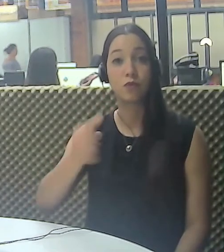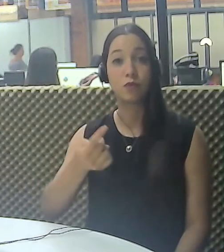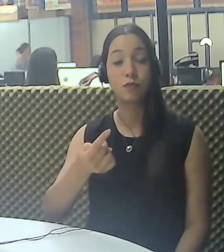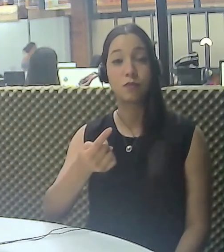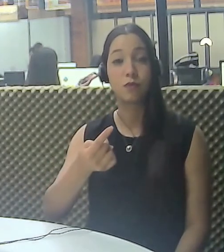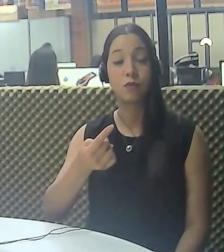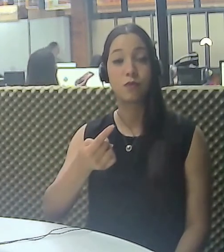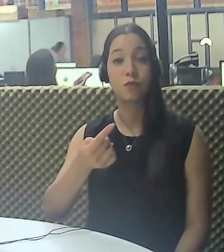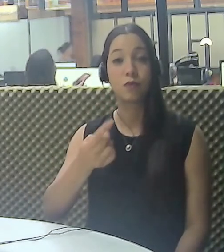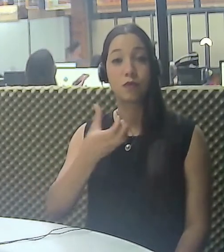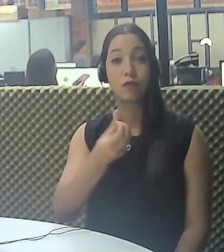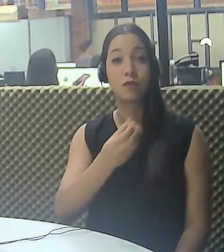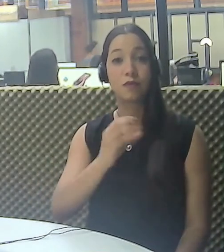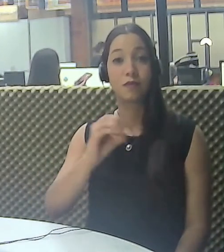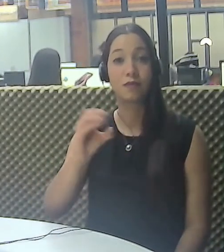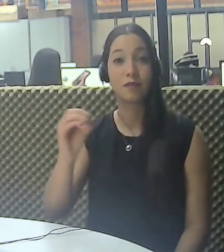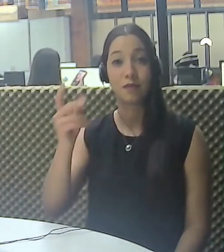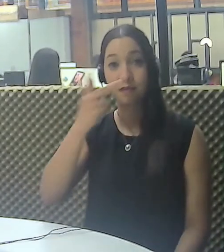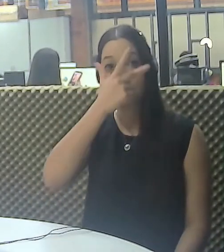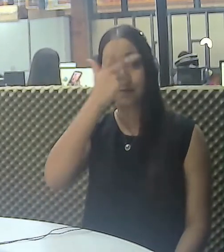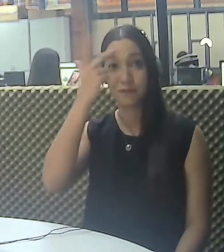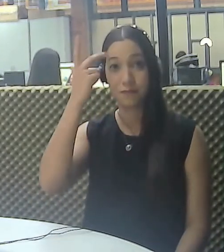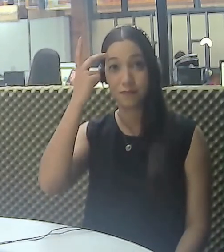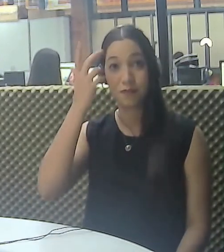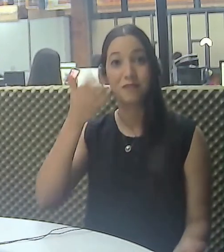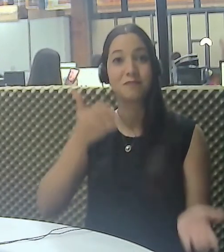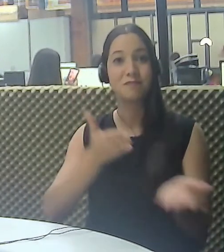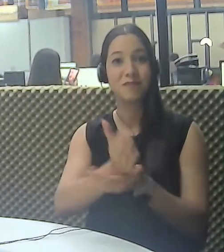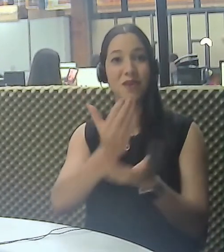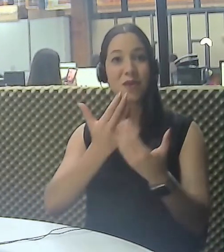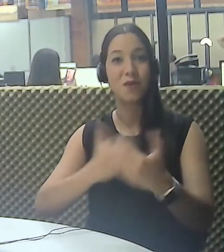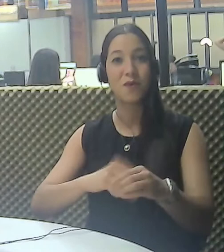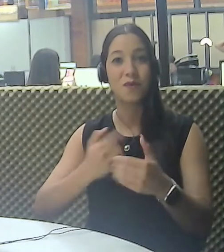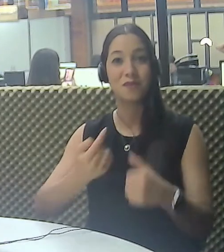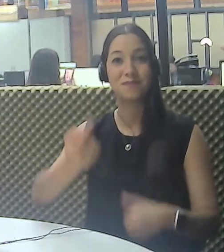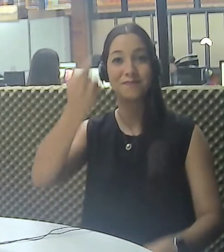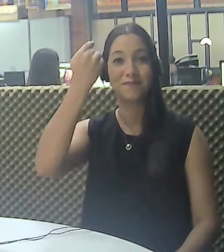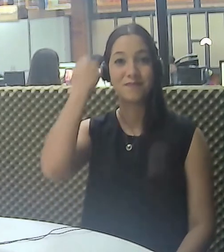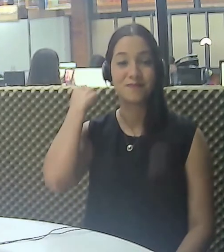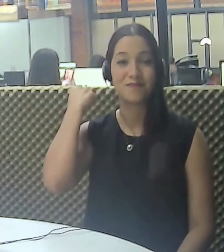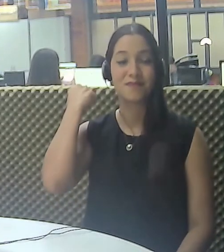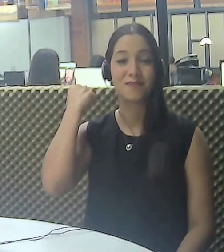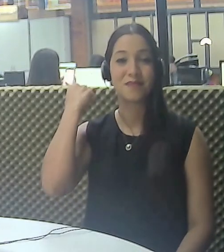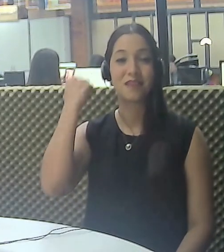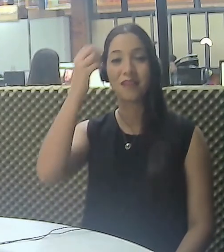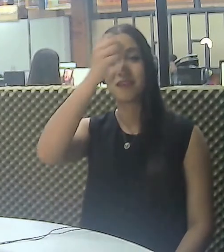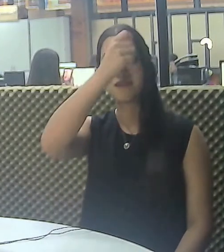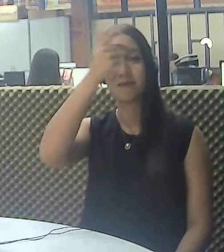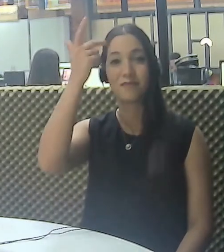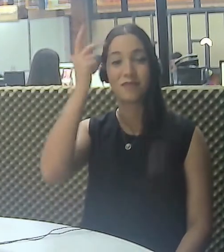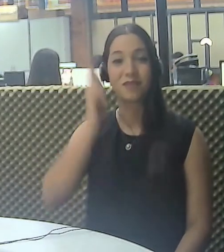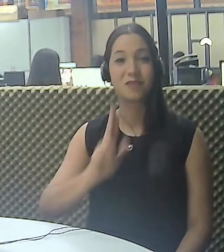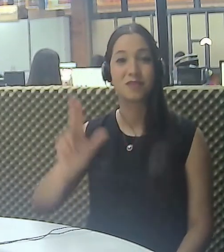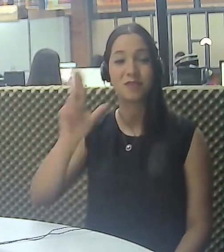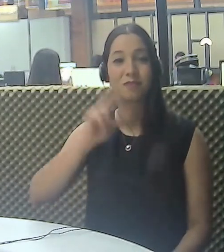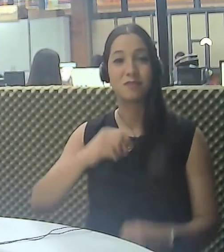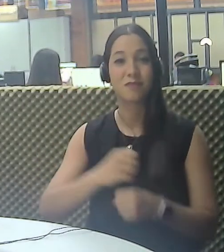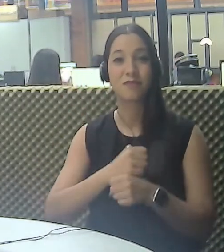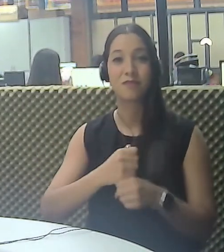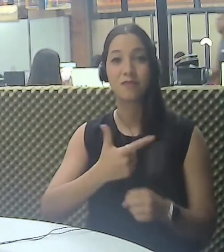mais de 2.600 pessoas aprovadas no concurso público realizado pela Prefeitura de Uberlândia